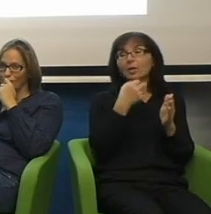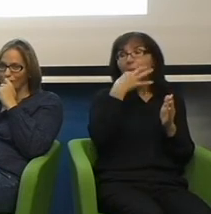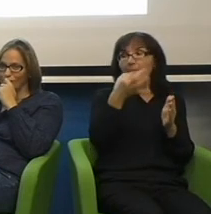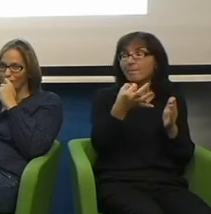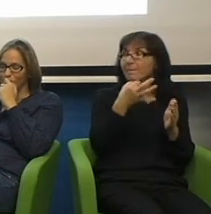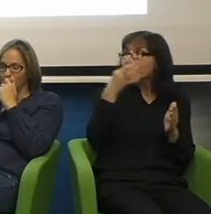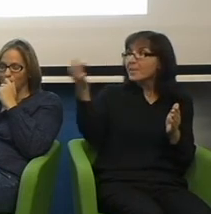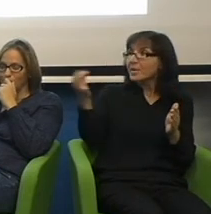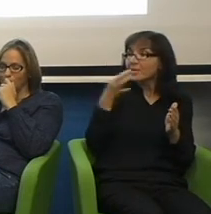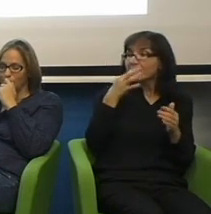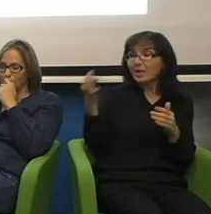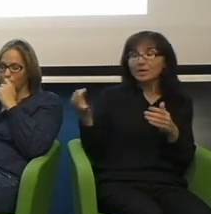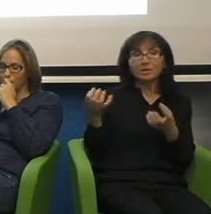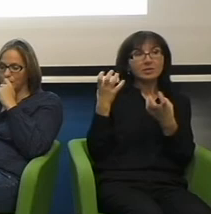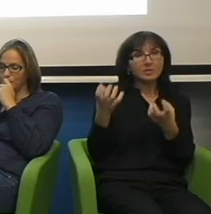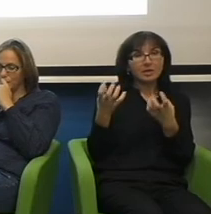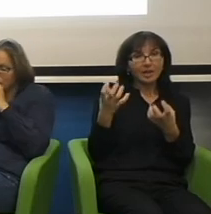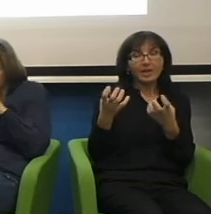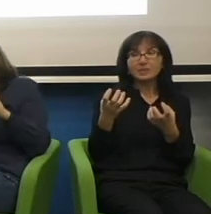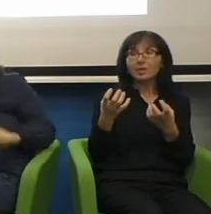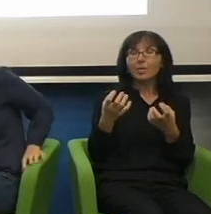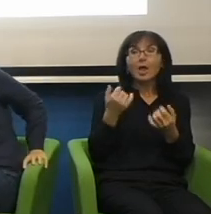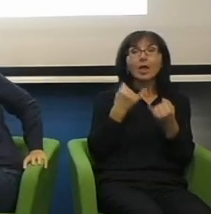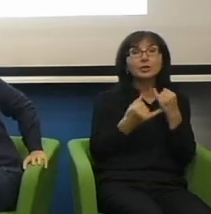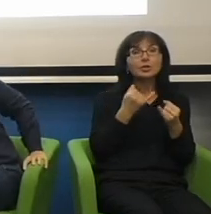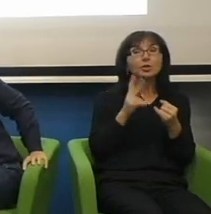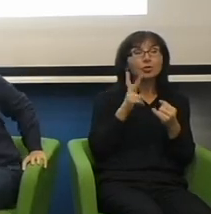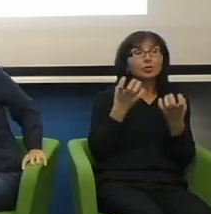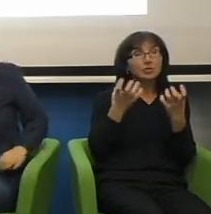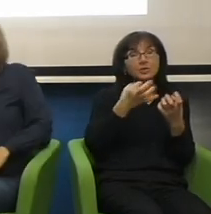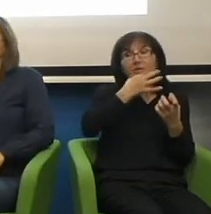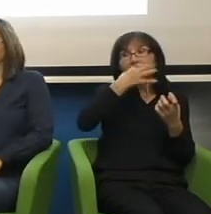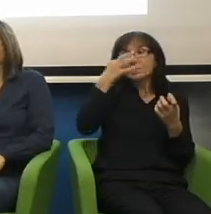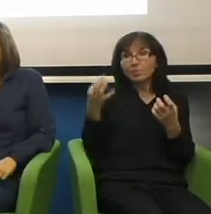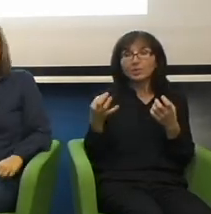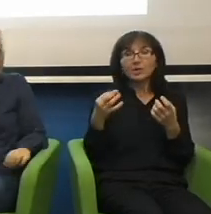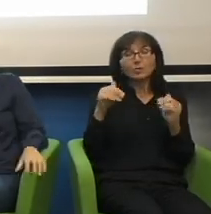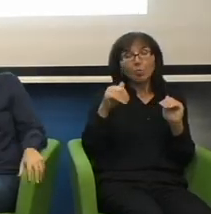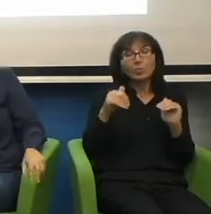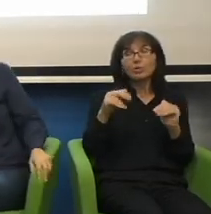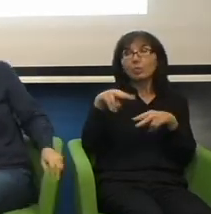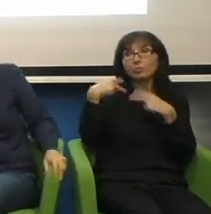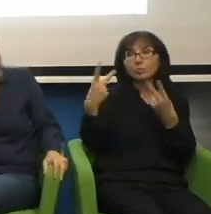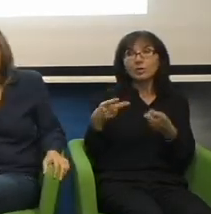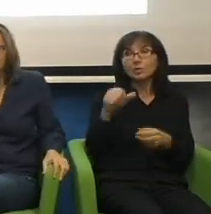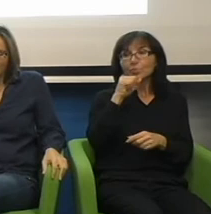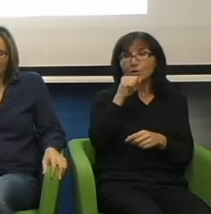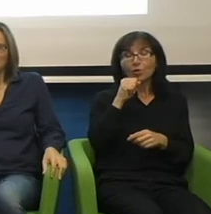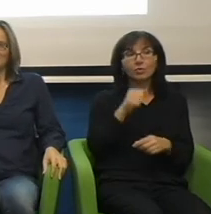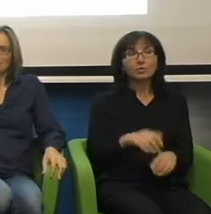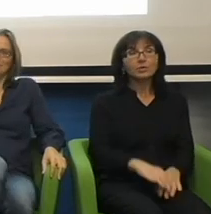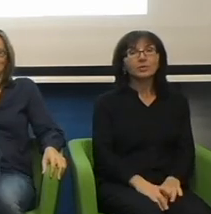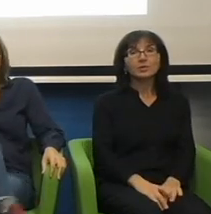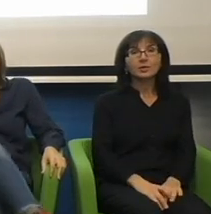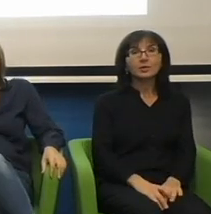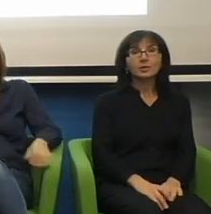serdecznie zachęcam, więc gdyby ktoś z Państwa chciał zadać jakieś pytanie, to przekażemy mikrofon na salę.